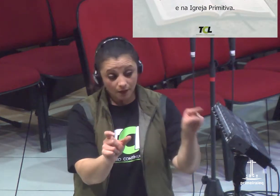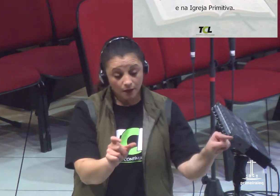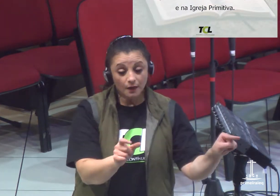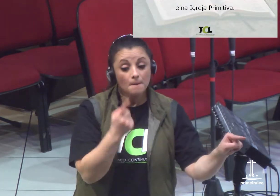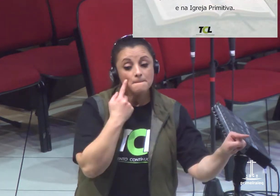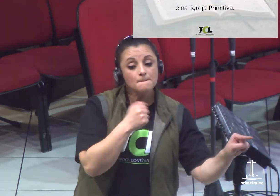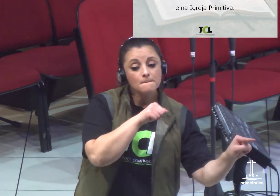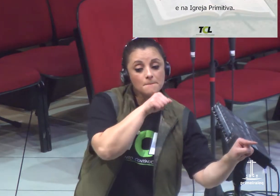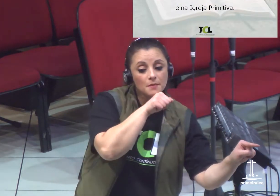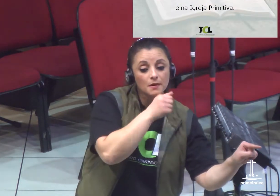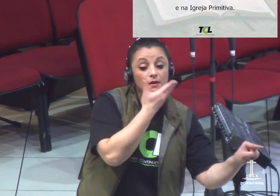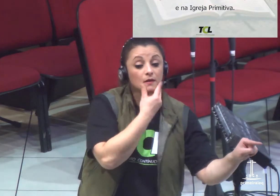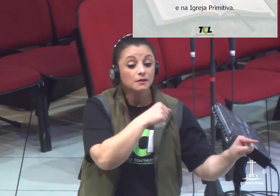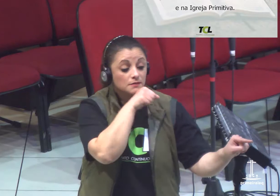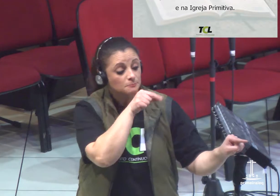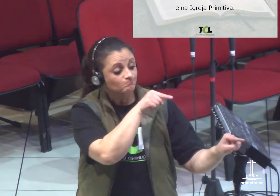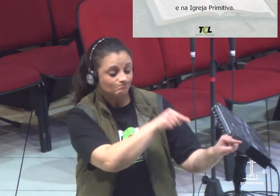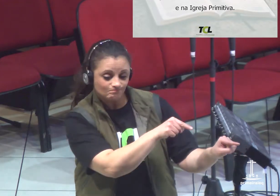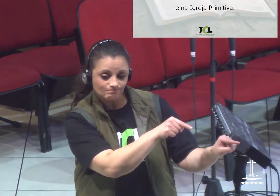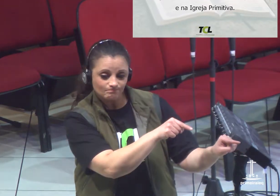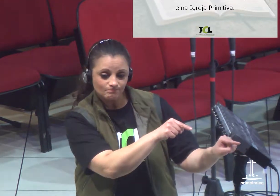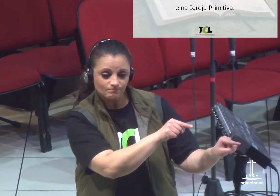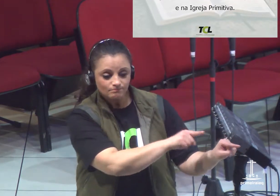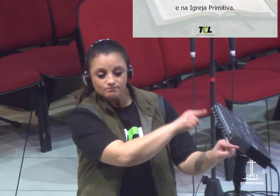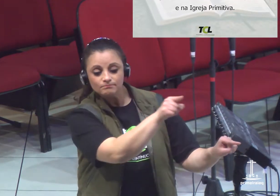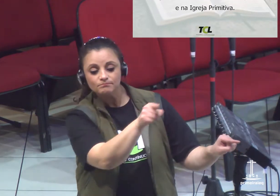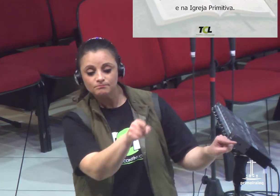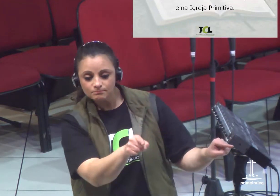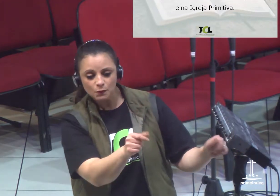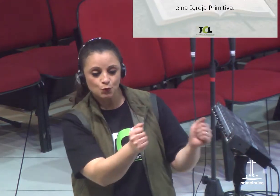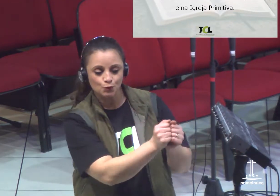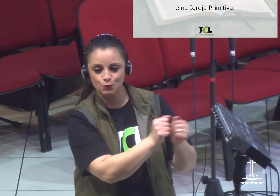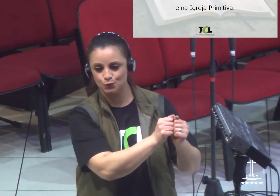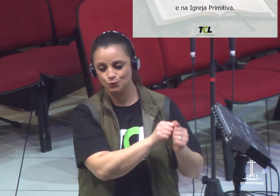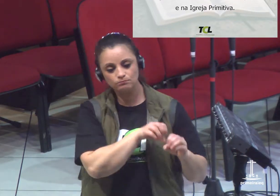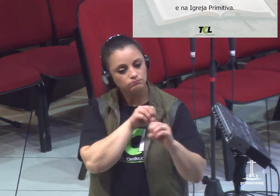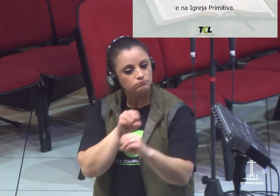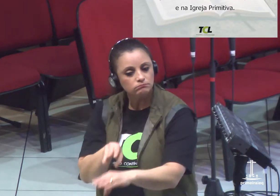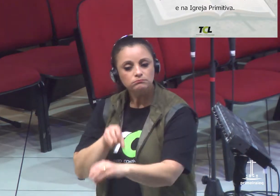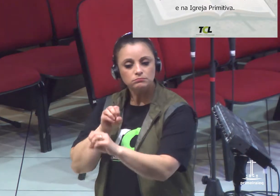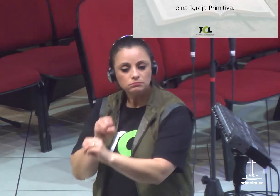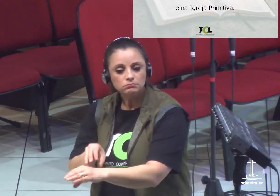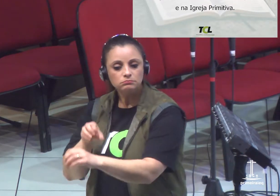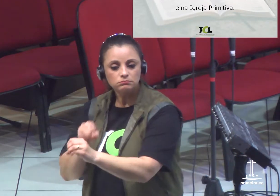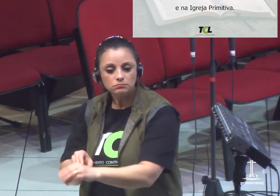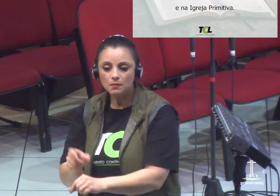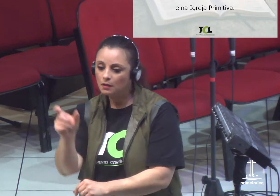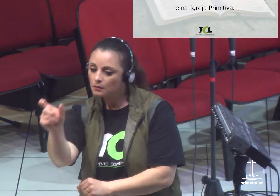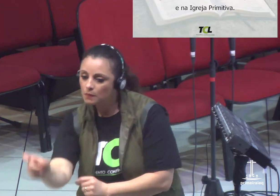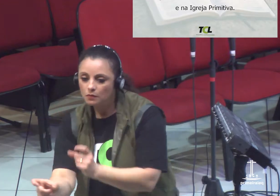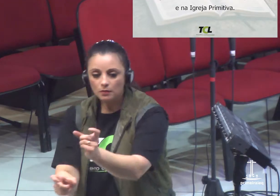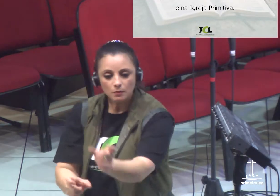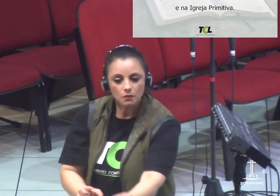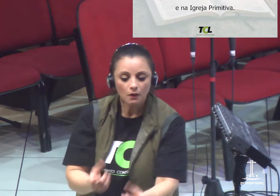e as mães espirituais. Pais e mães espirituais, para que os recém-nascidos